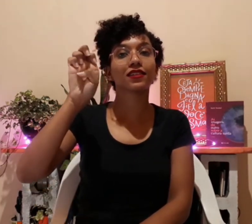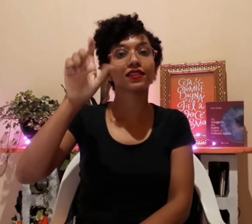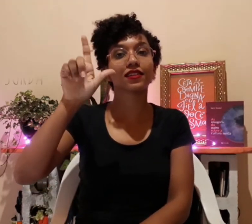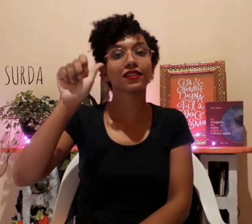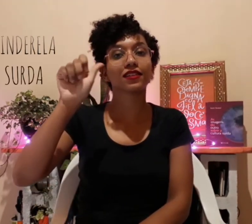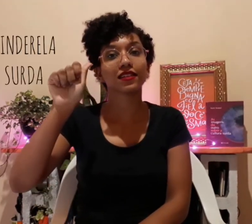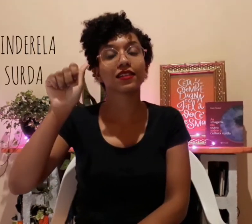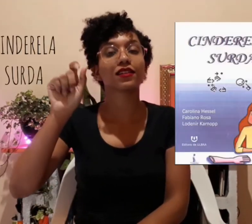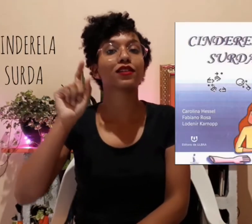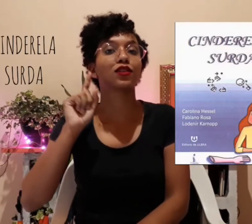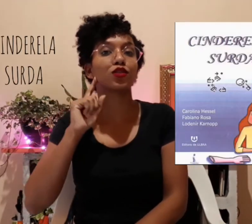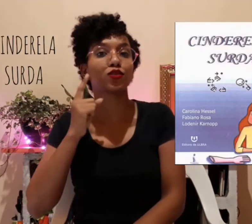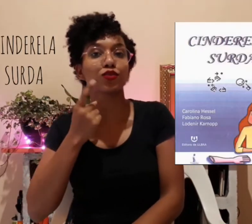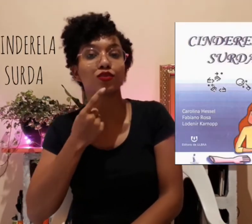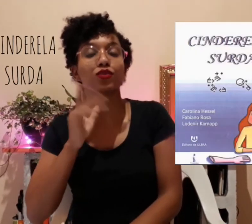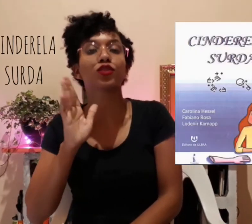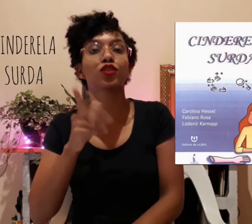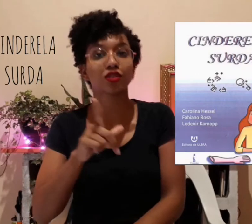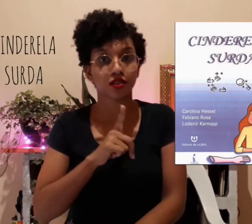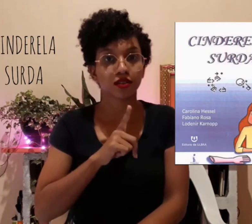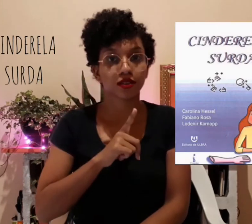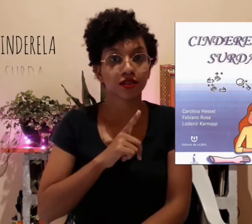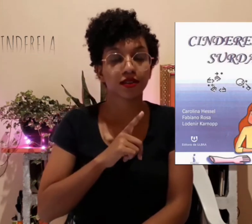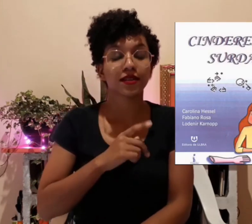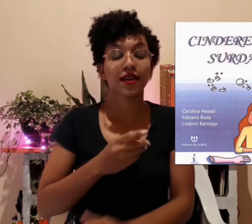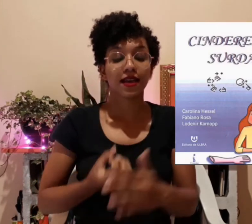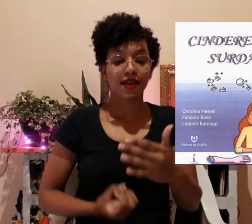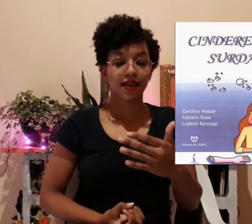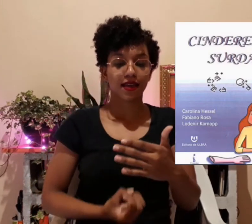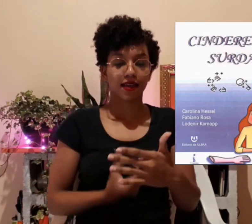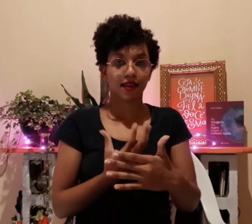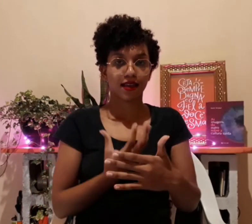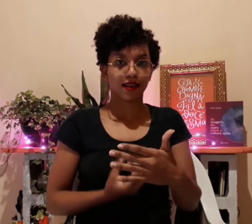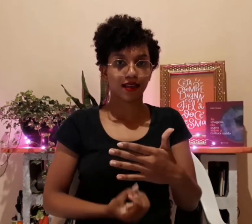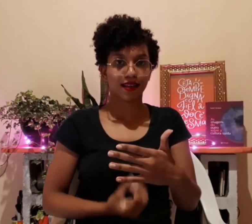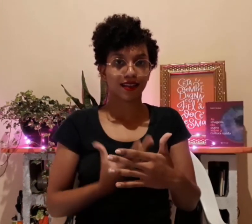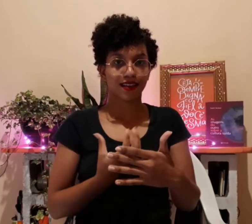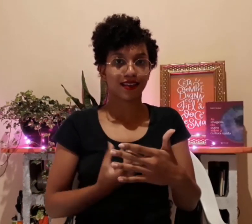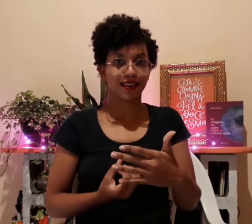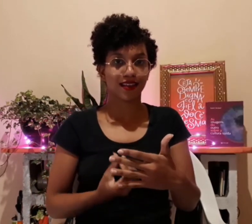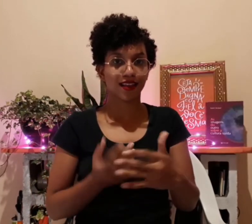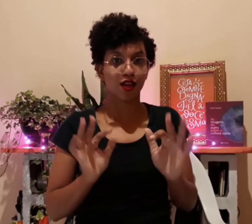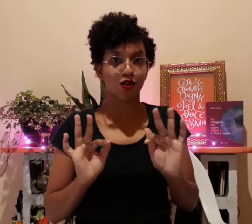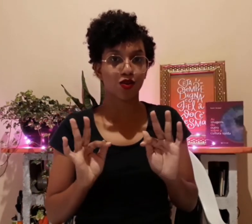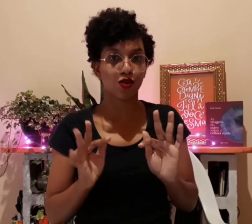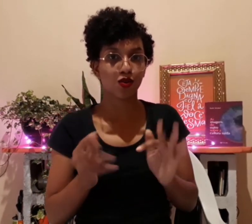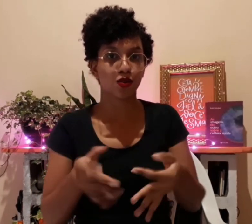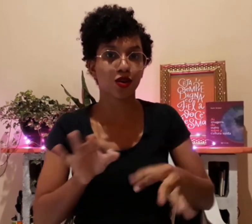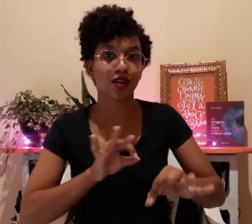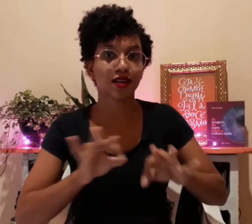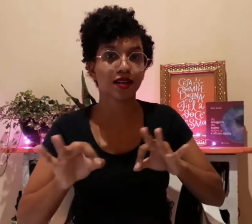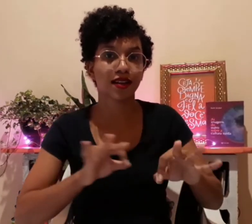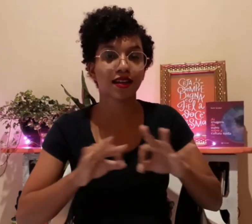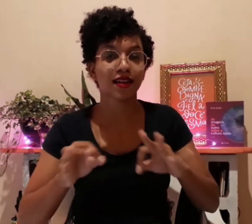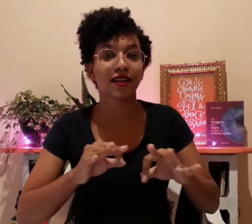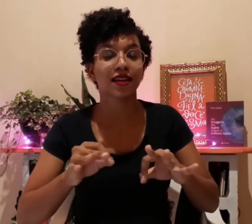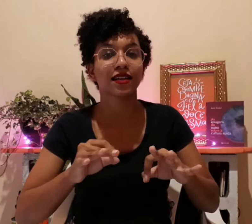Cinderela Surda. Dá uma conferida. Que também é uma criação, porque ela foi